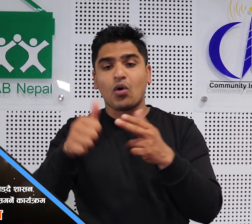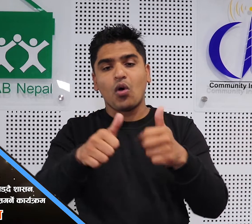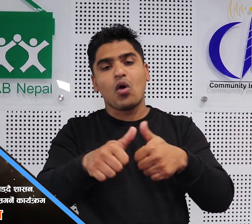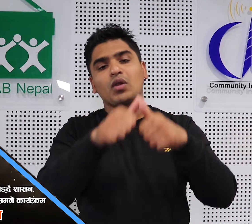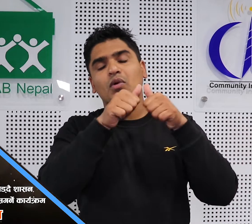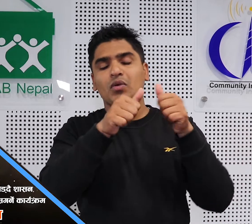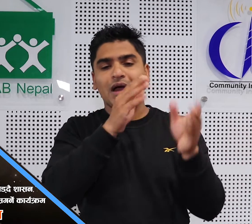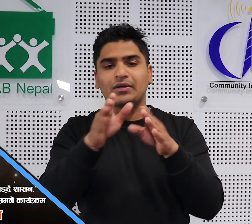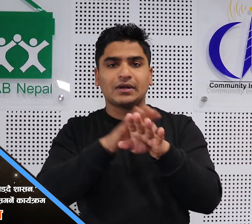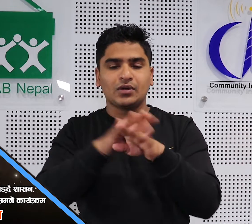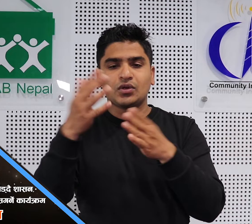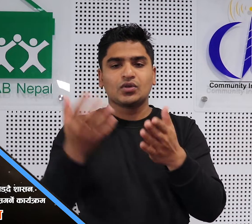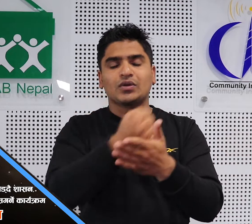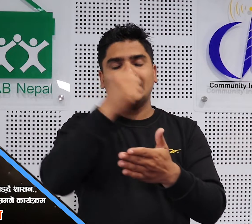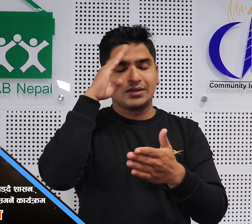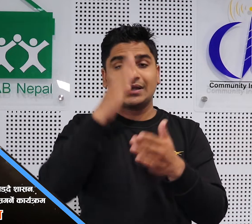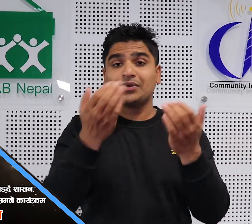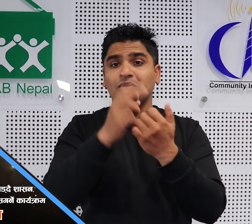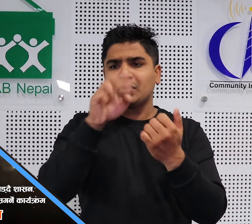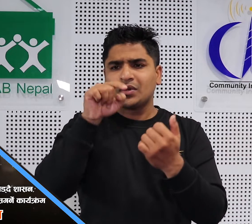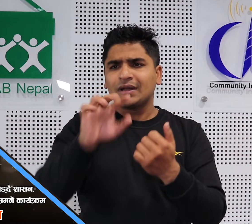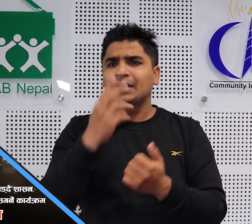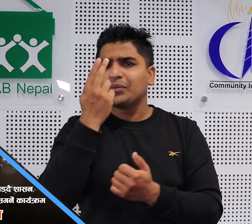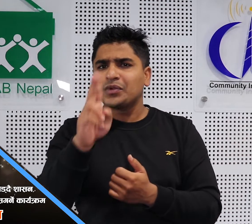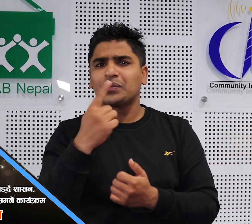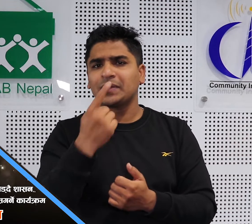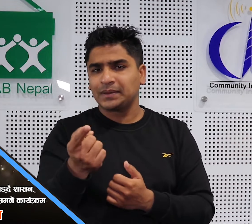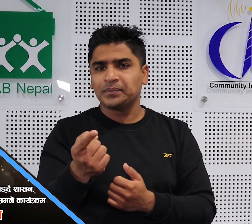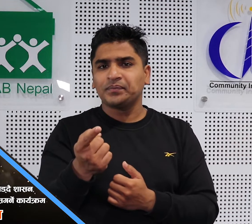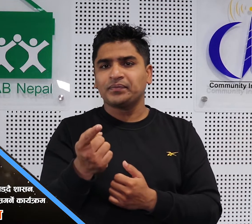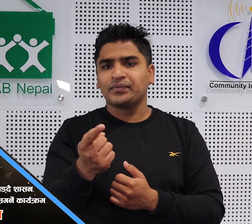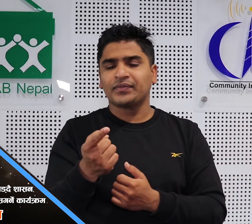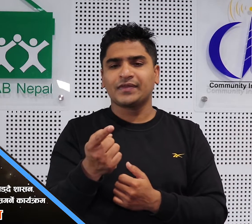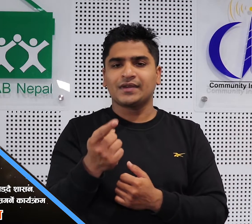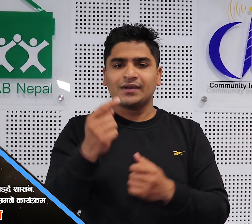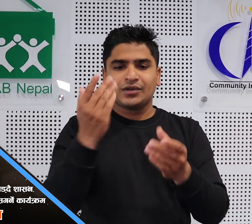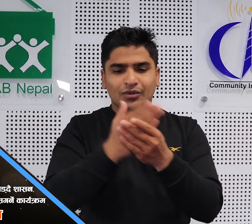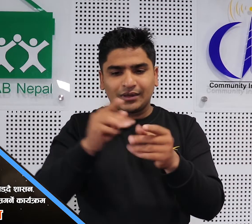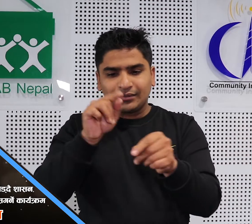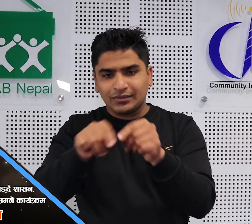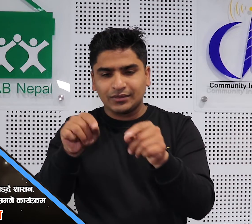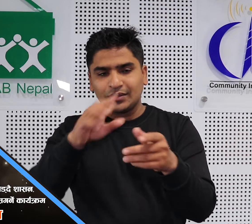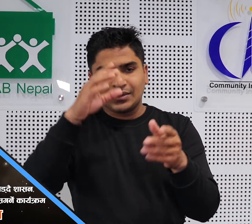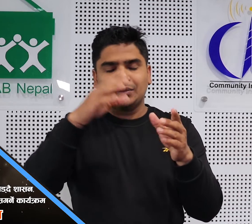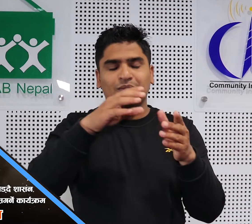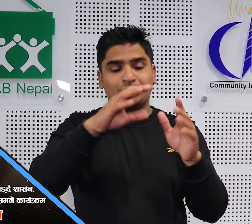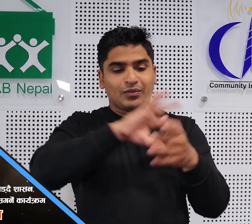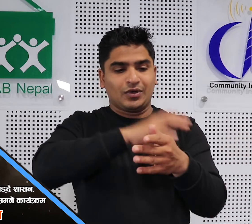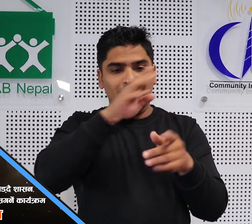आयोजनाहरू सङ्घीय सरकारले गर्नुपर्ने। अब अहिले त के हो भन्दाखेरि तपाईँको अब टनेल बाँध्न पनि प्रदेशले पनि बाँड्छ, सङ्घले पनि बाँड्छ, स्थानीय सरकारले